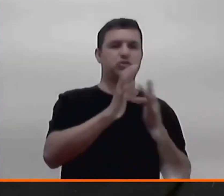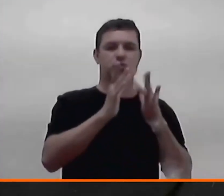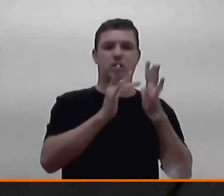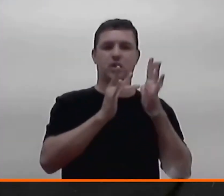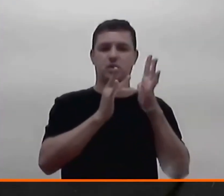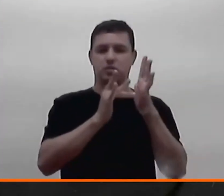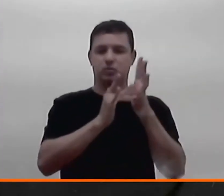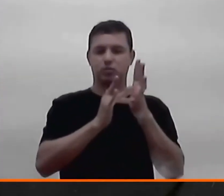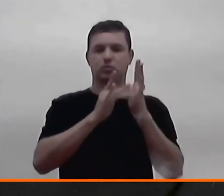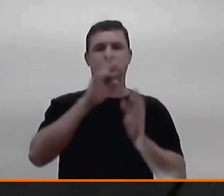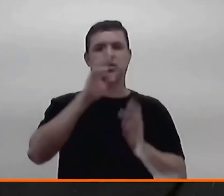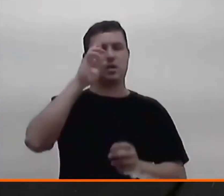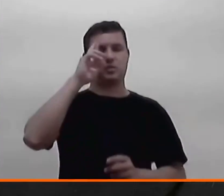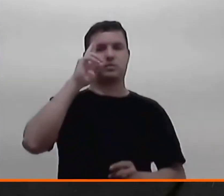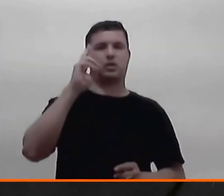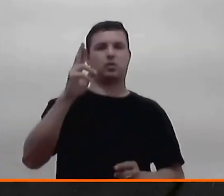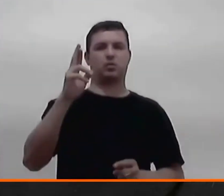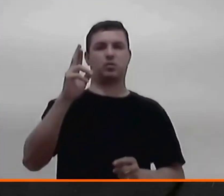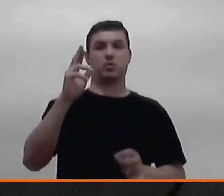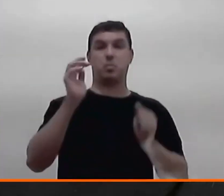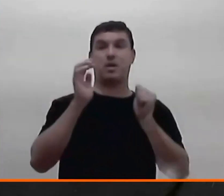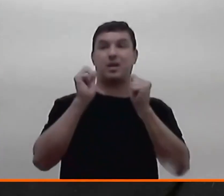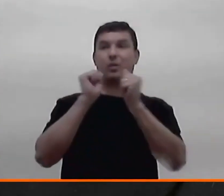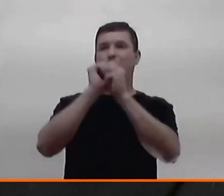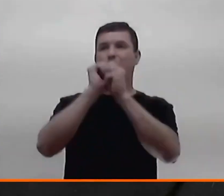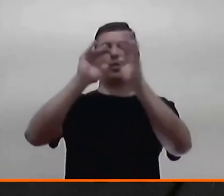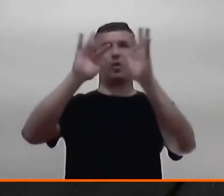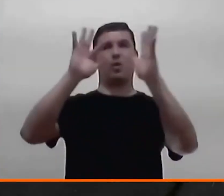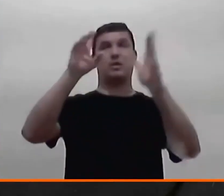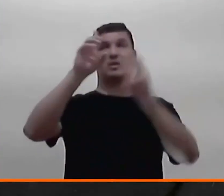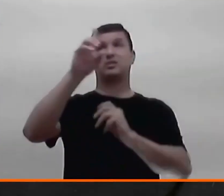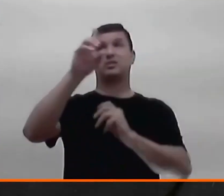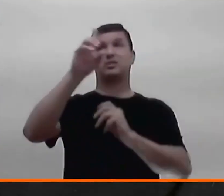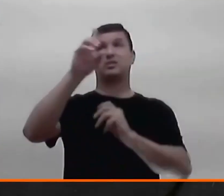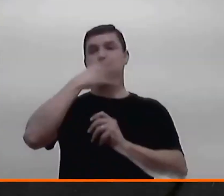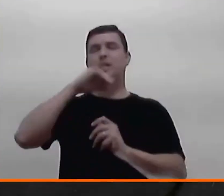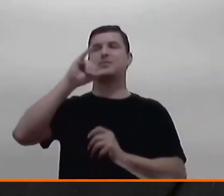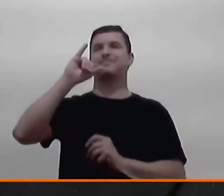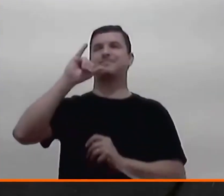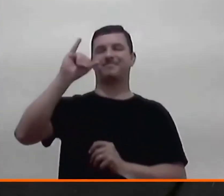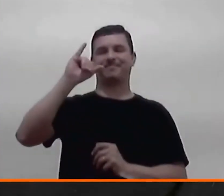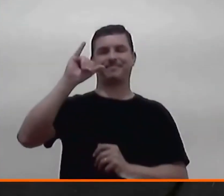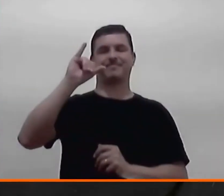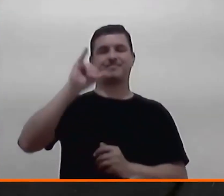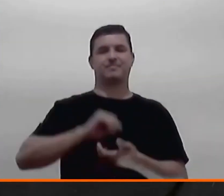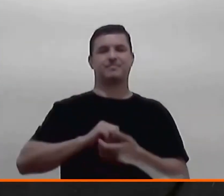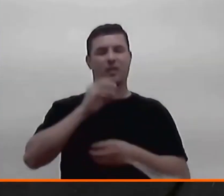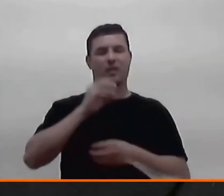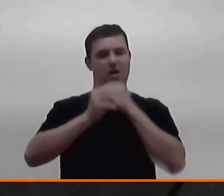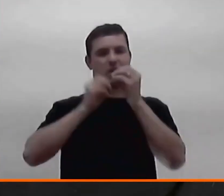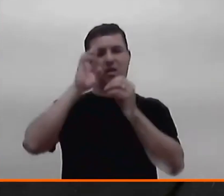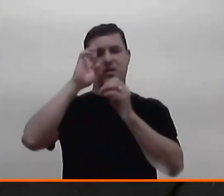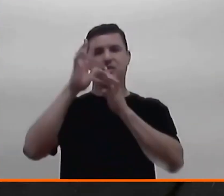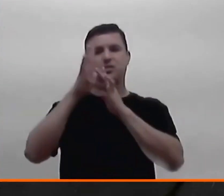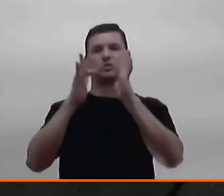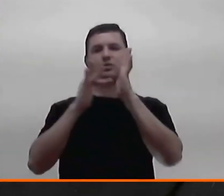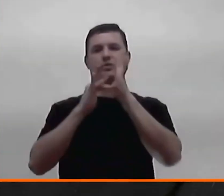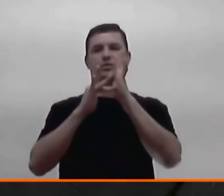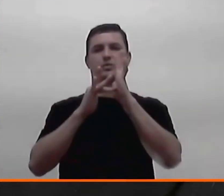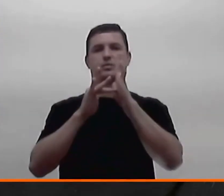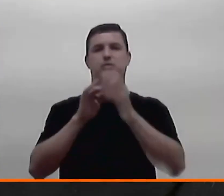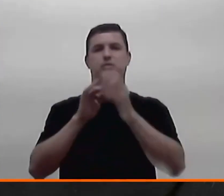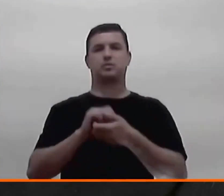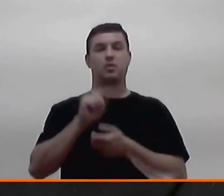Para a glória de Deus Pai. Oh Senhor Jesus! Quer fazer parte